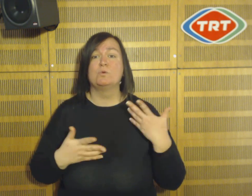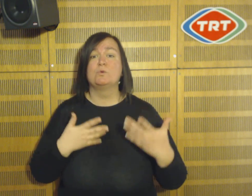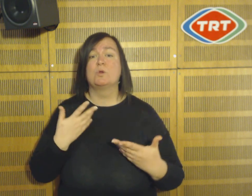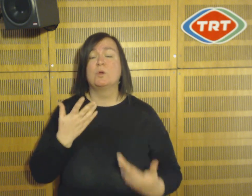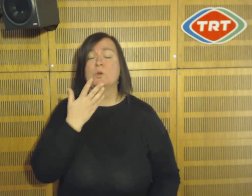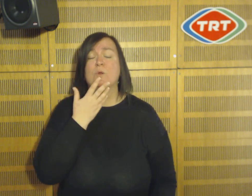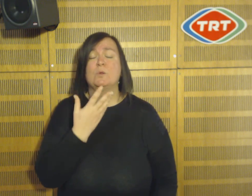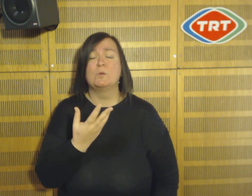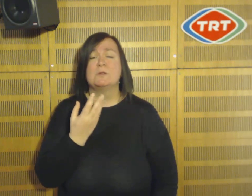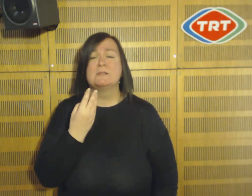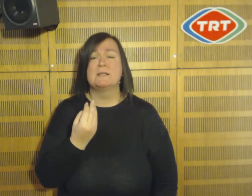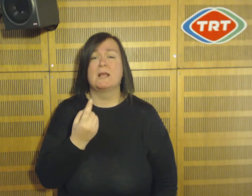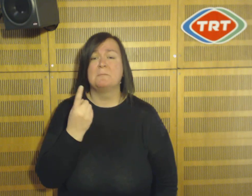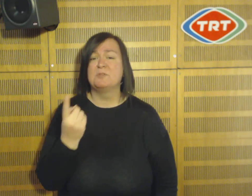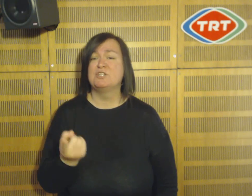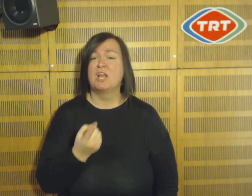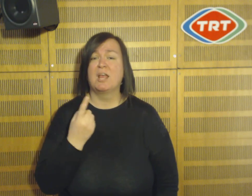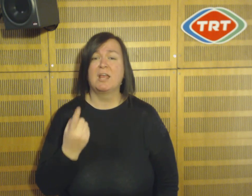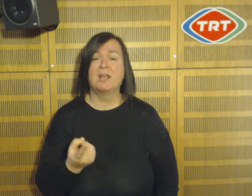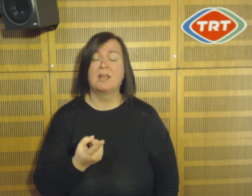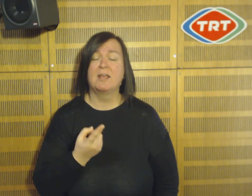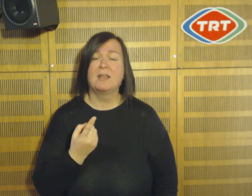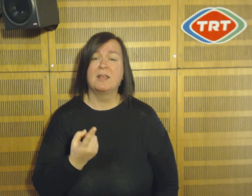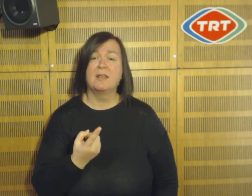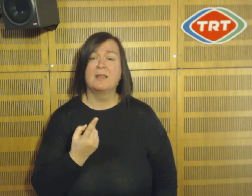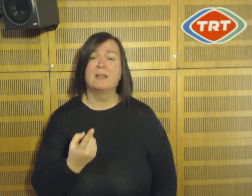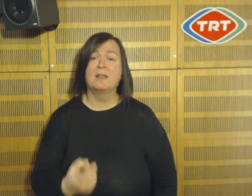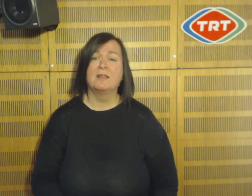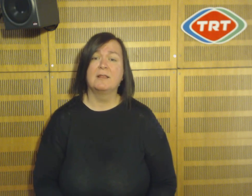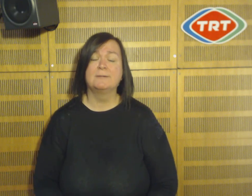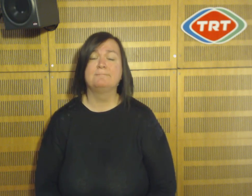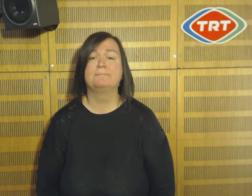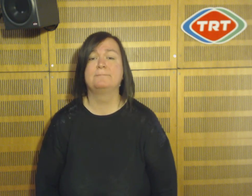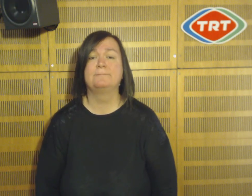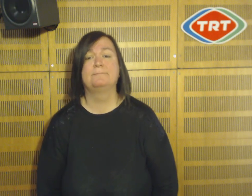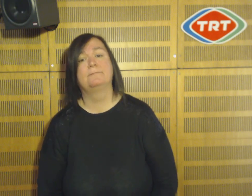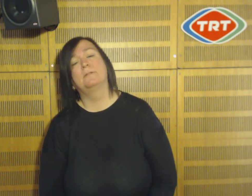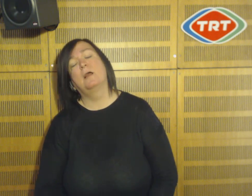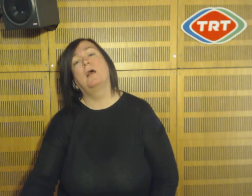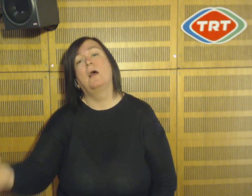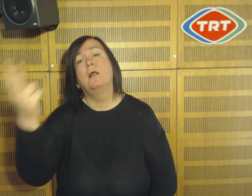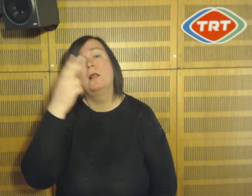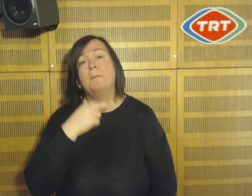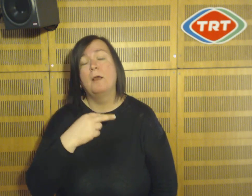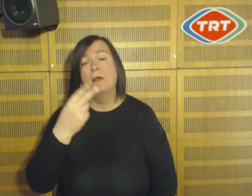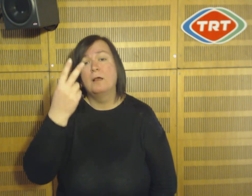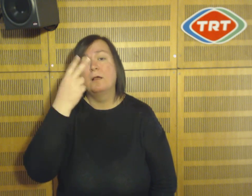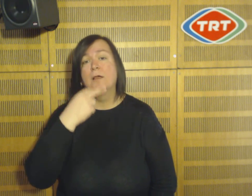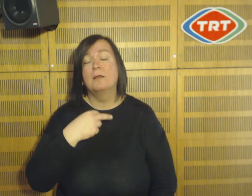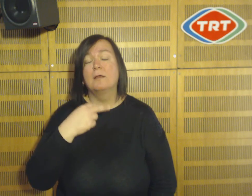güzel bir şeydir Ağlamak